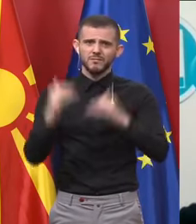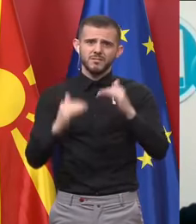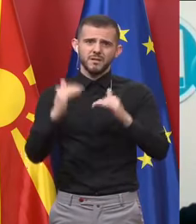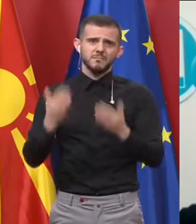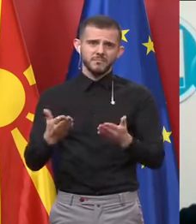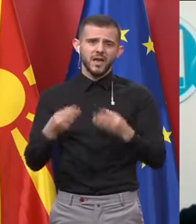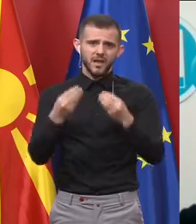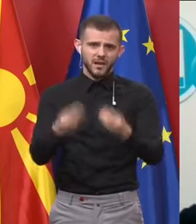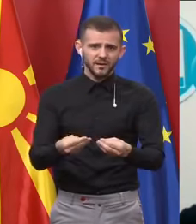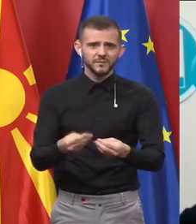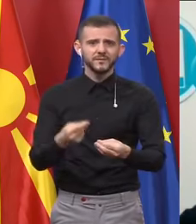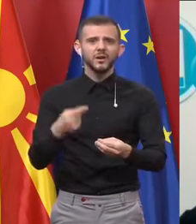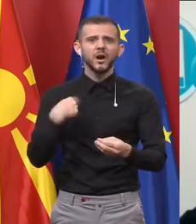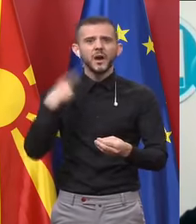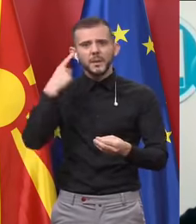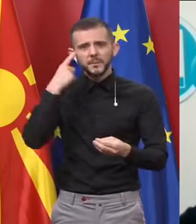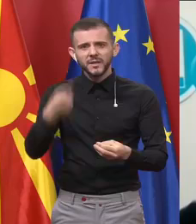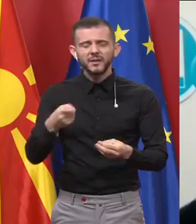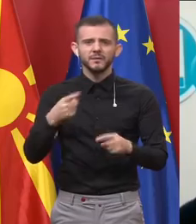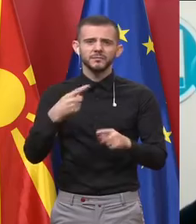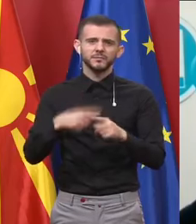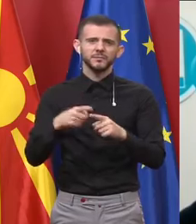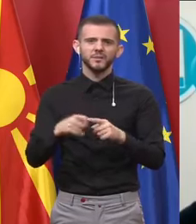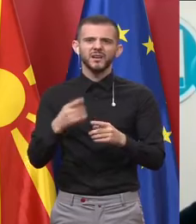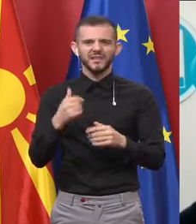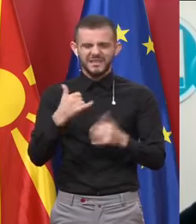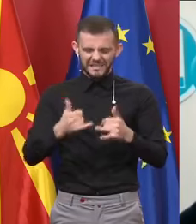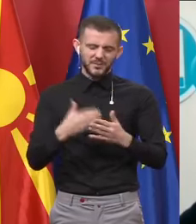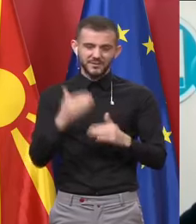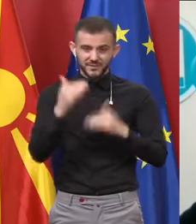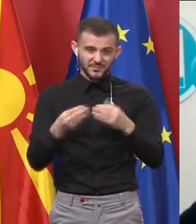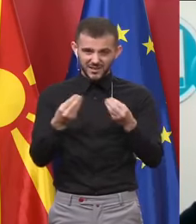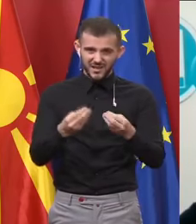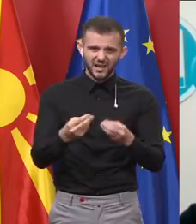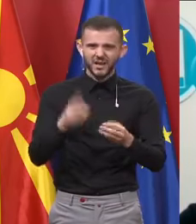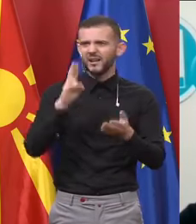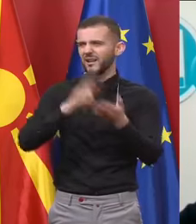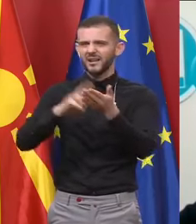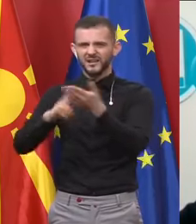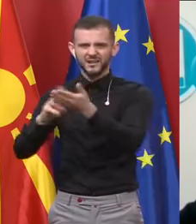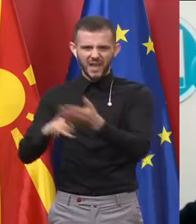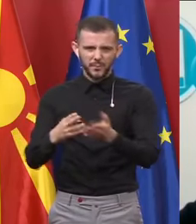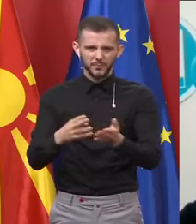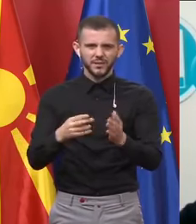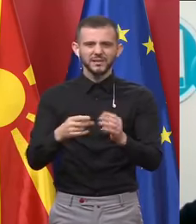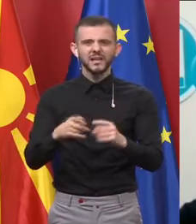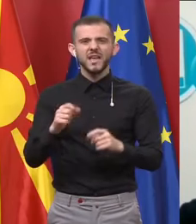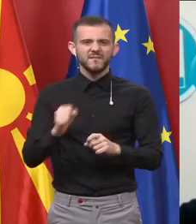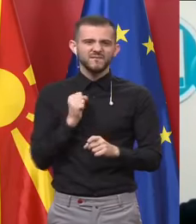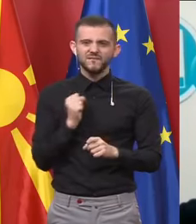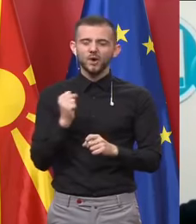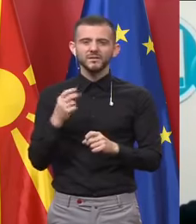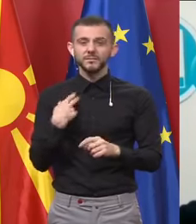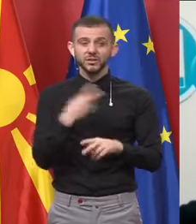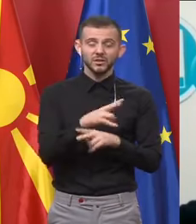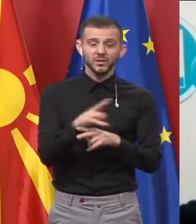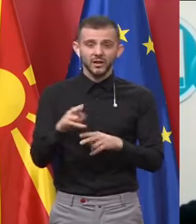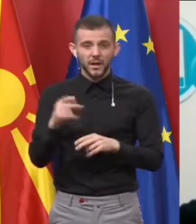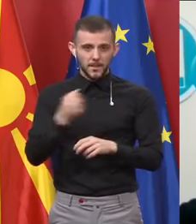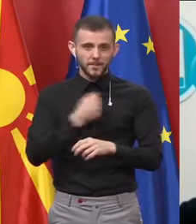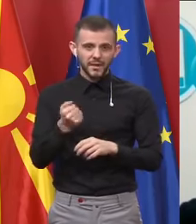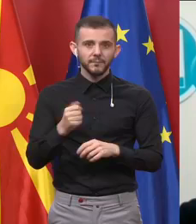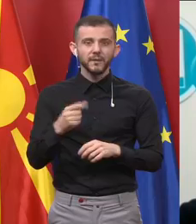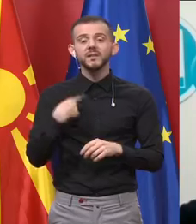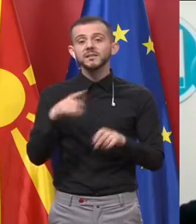мерки? Тука не мислам на ова што е денеска преземено, нели, со тие налепниците и со војската, туку нешто по примерот